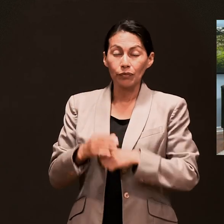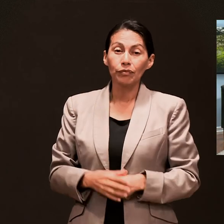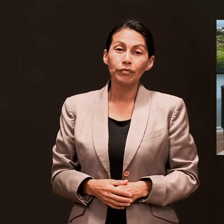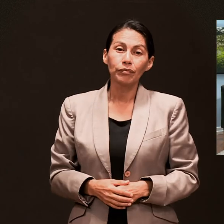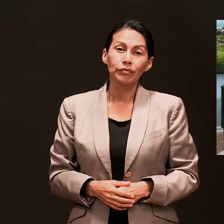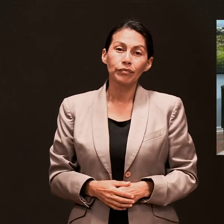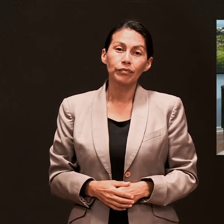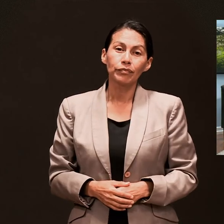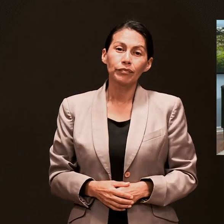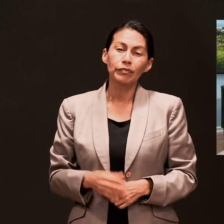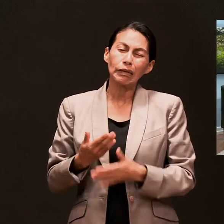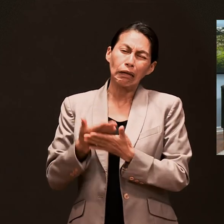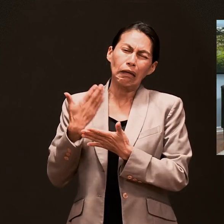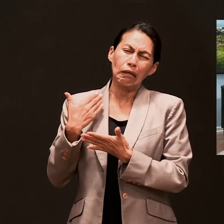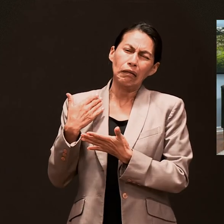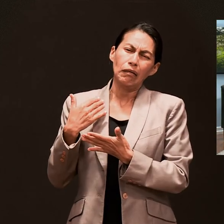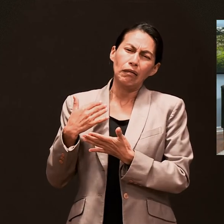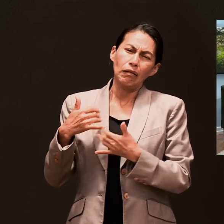testimonios